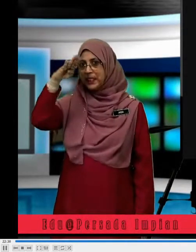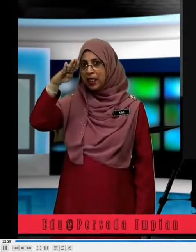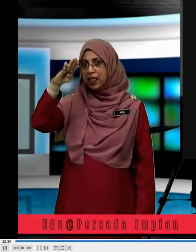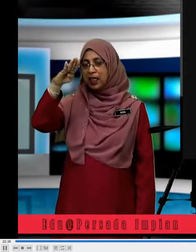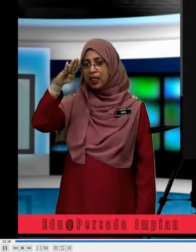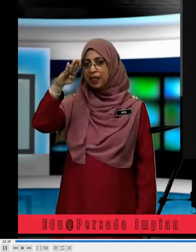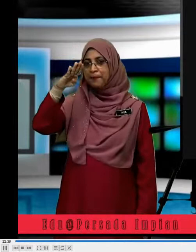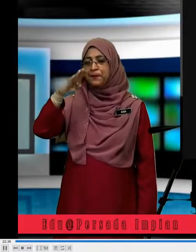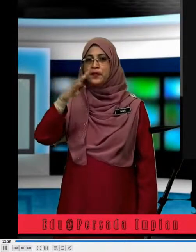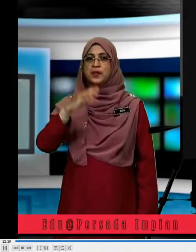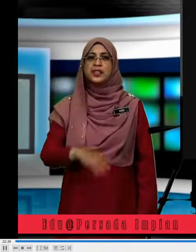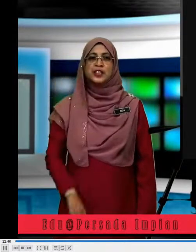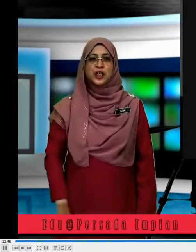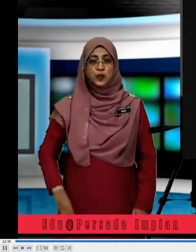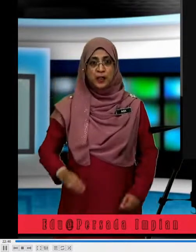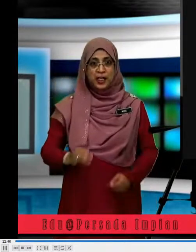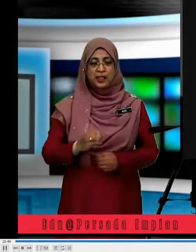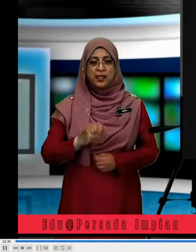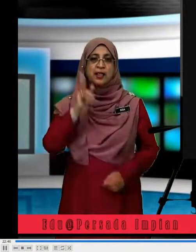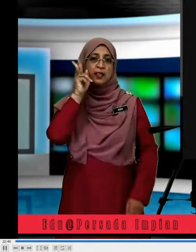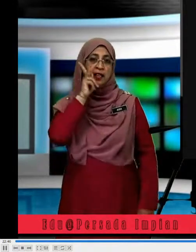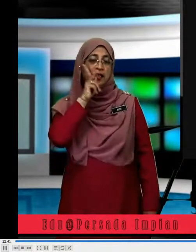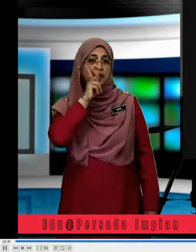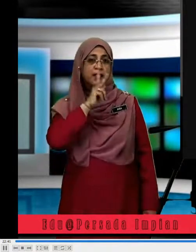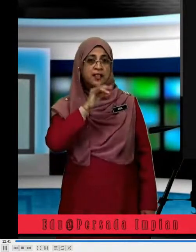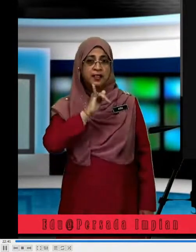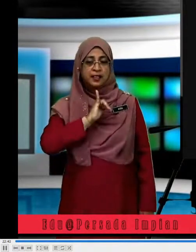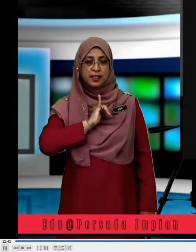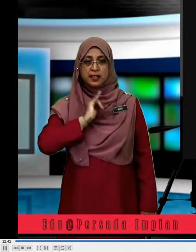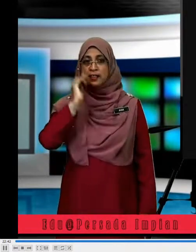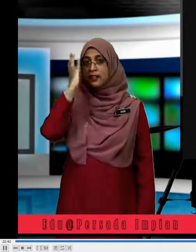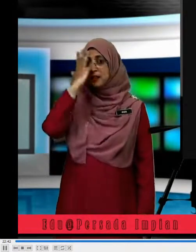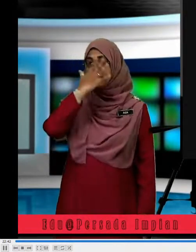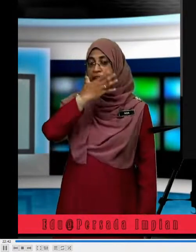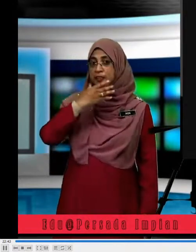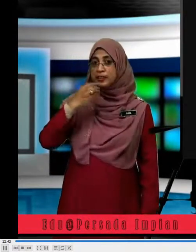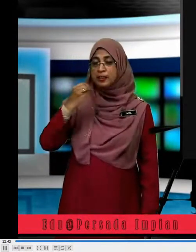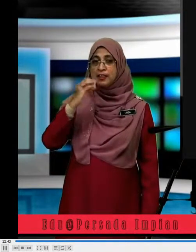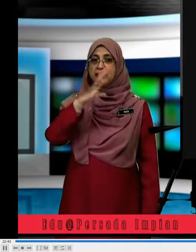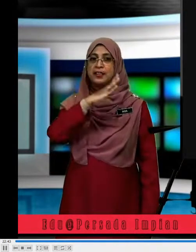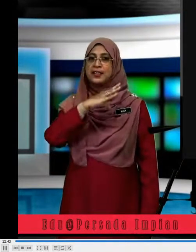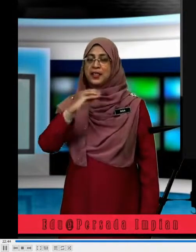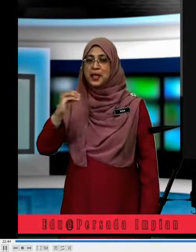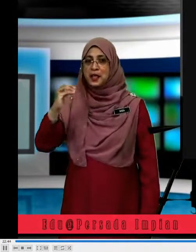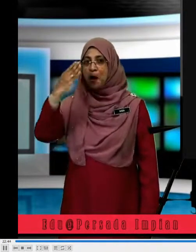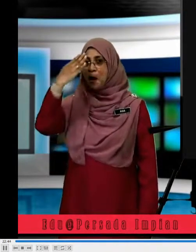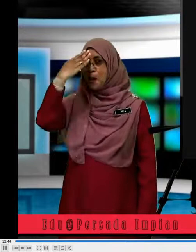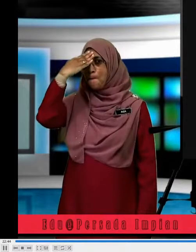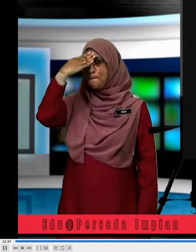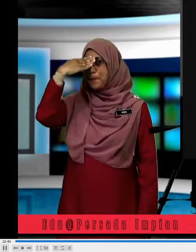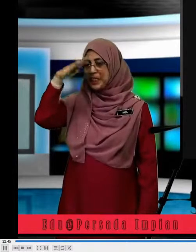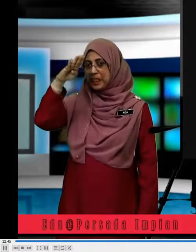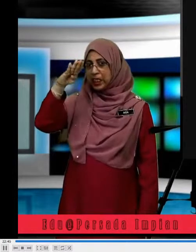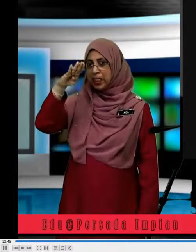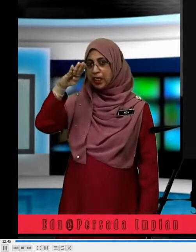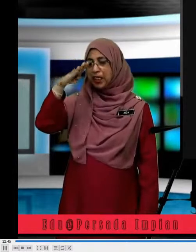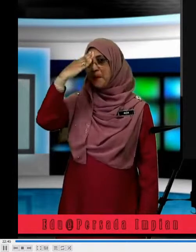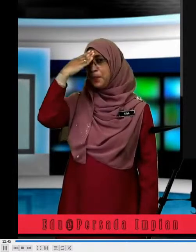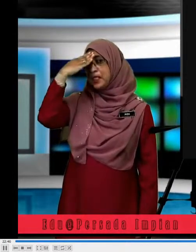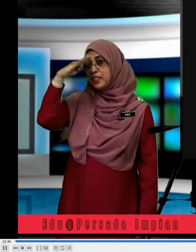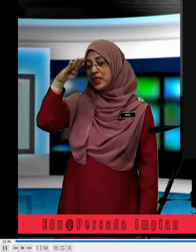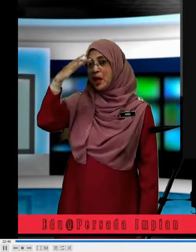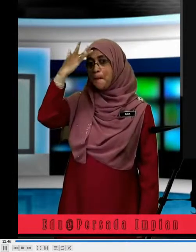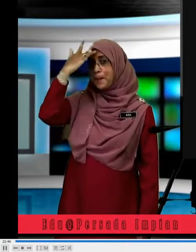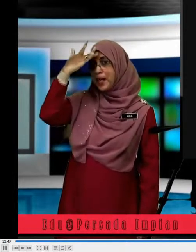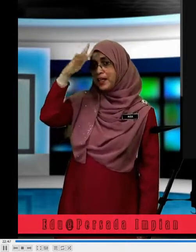bijak cek guna kakak saya cantik dan bijak